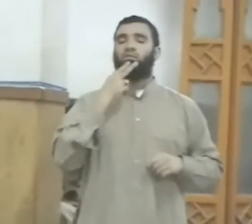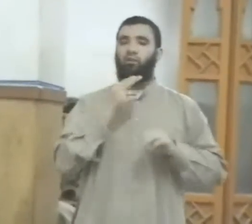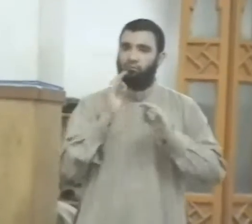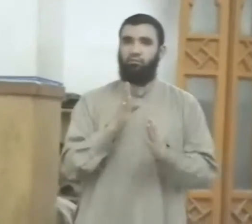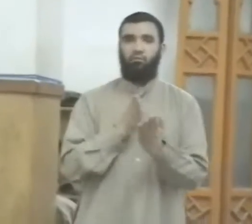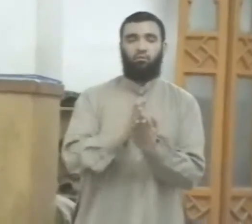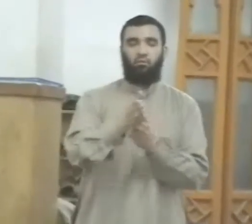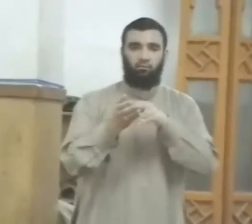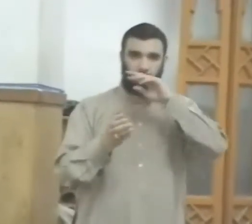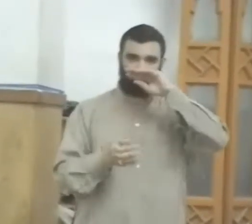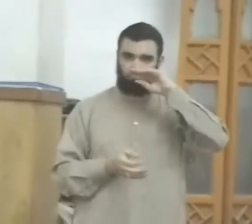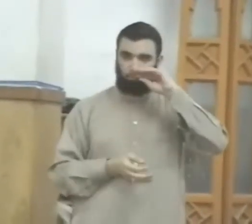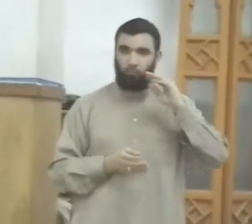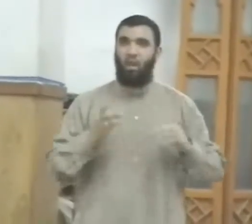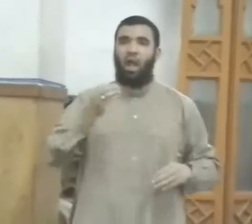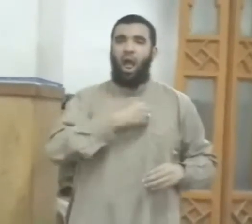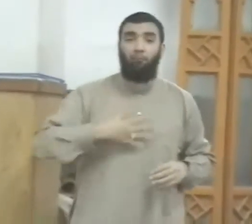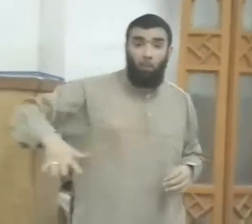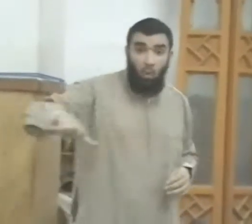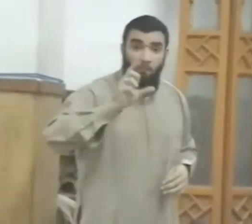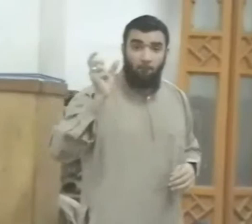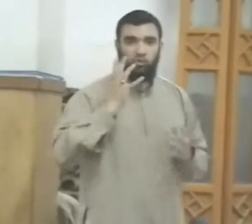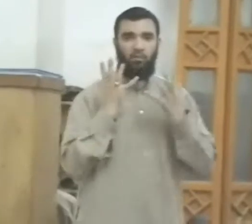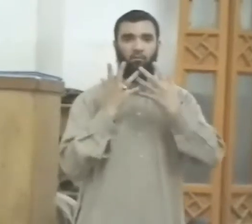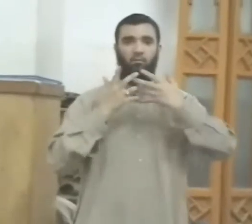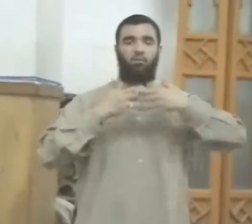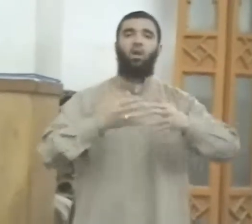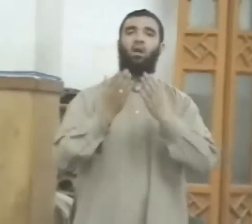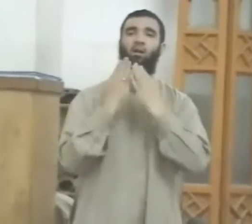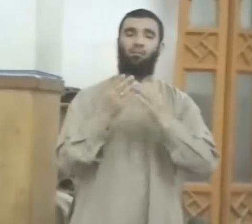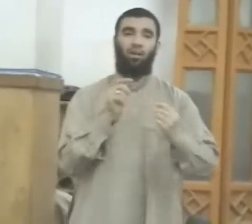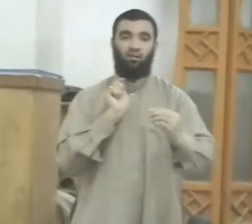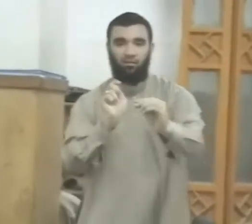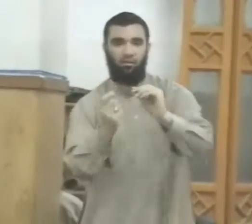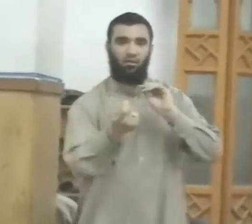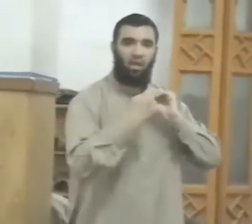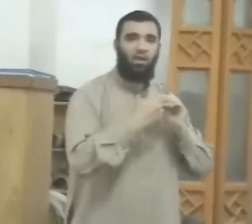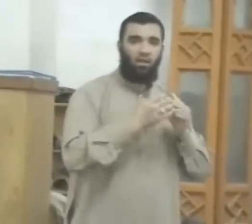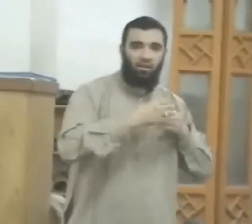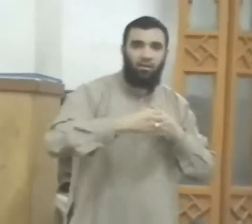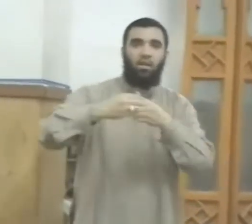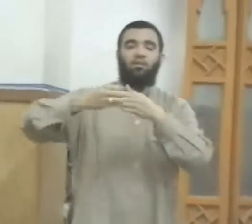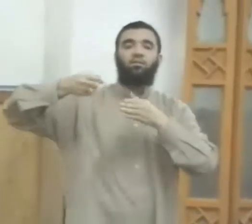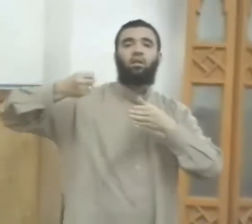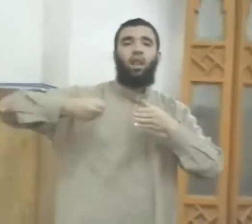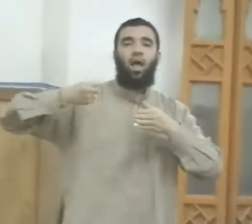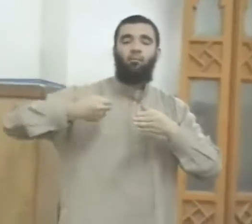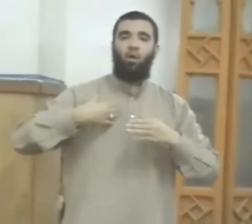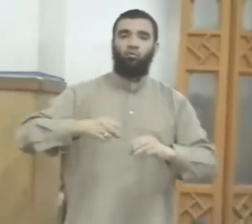عنا. اللهم أمن بين قلوبنا وأصلح ذات بيننا واهدنا سبل السلام وأخرجنا من الظلمات